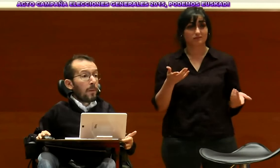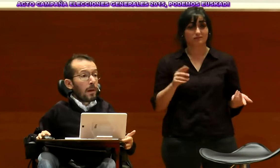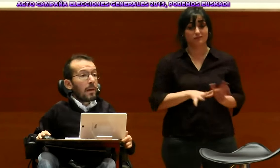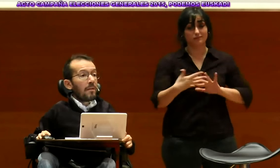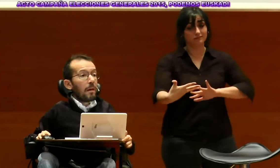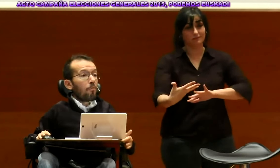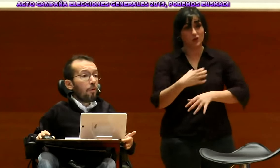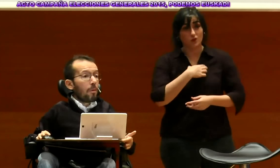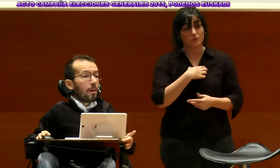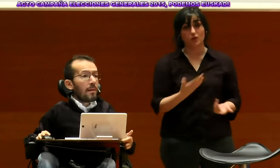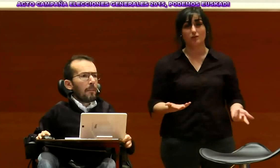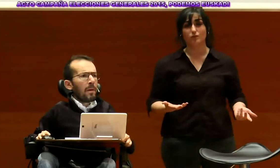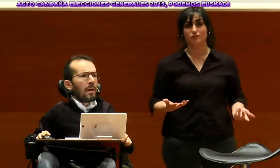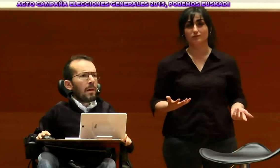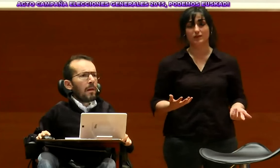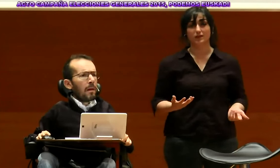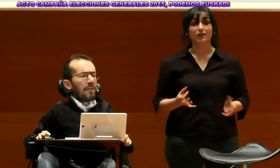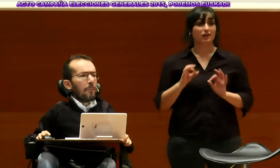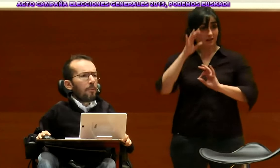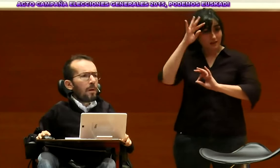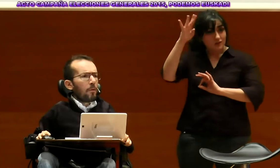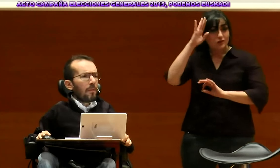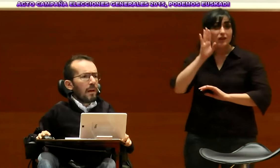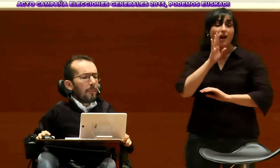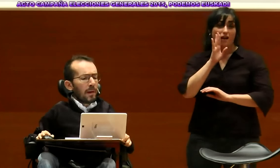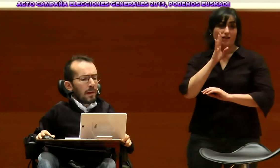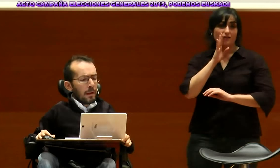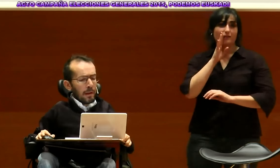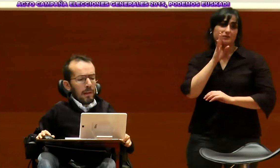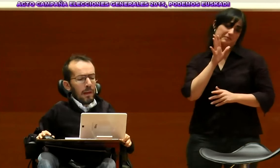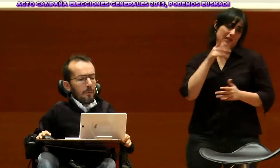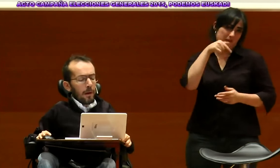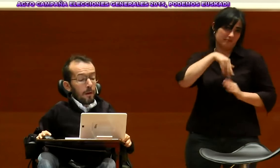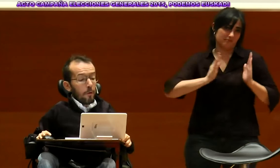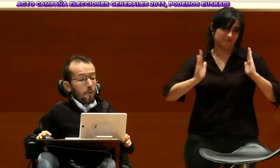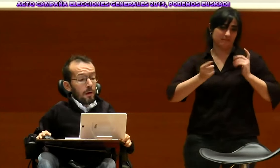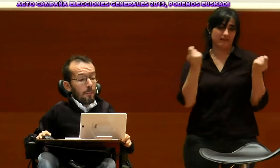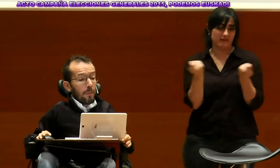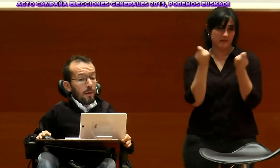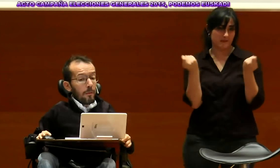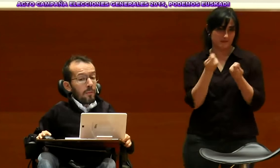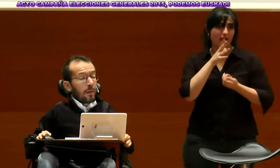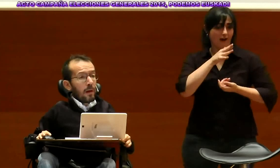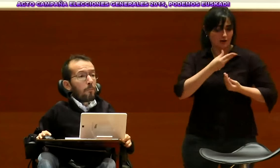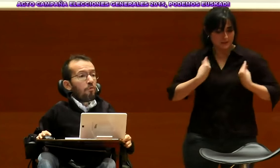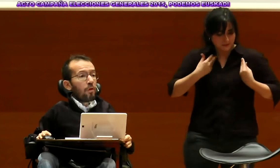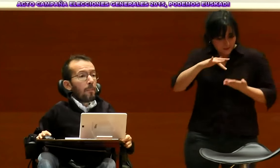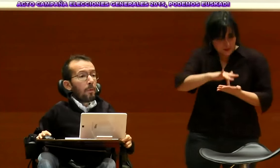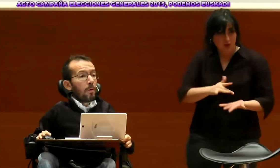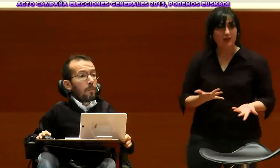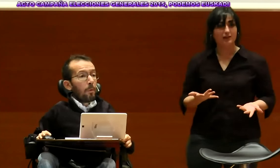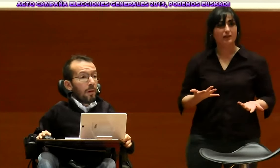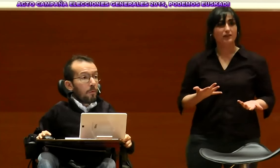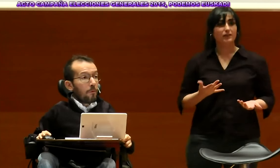hacer. Y esa ilusión que también estamos viviendo en esta campaña tiene que ver con que por primera vez en mucho